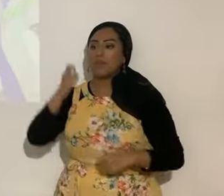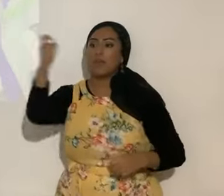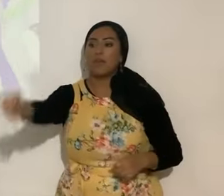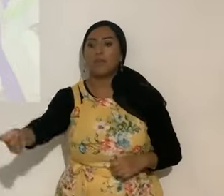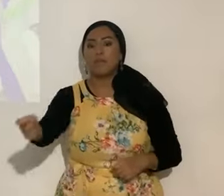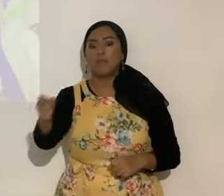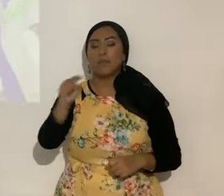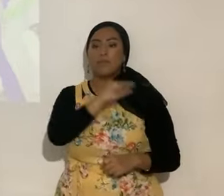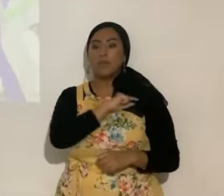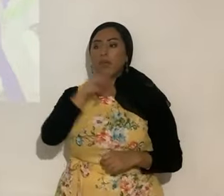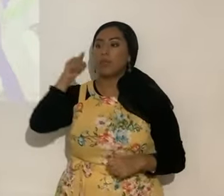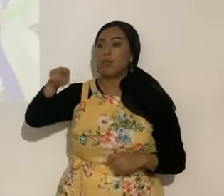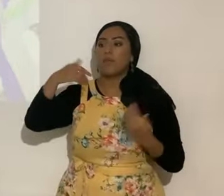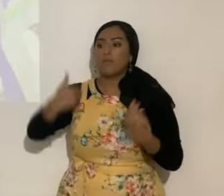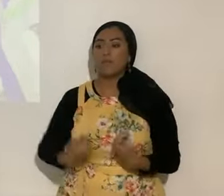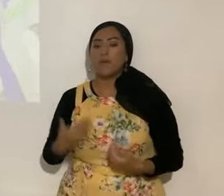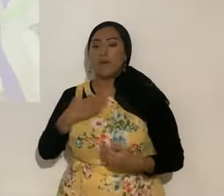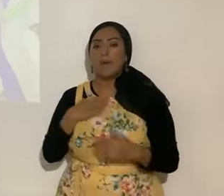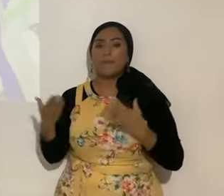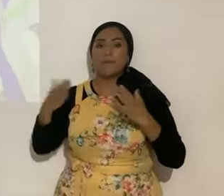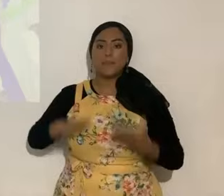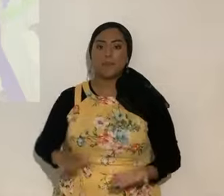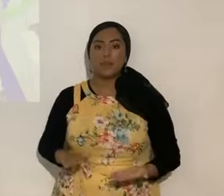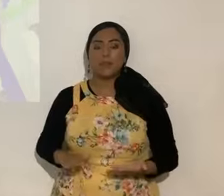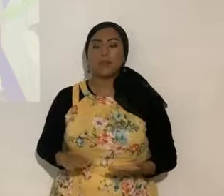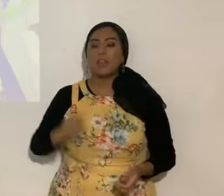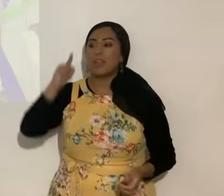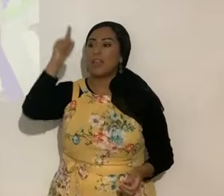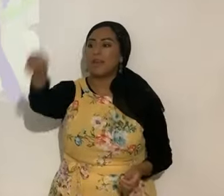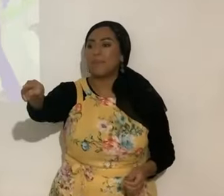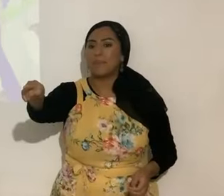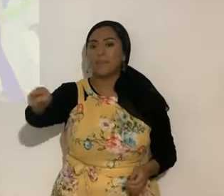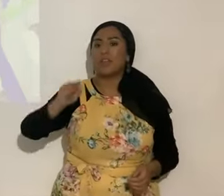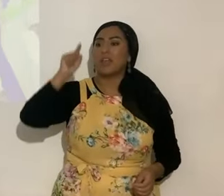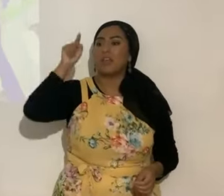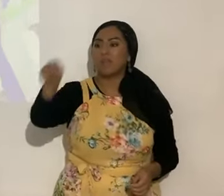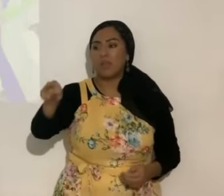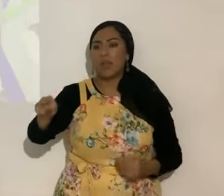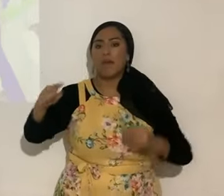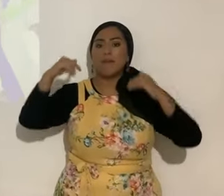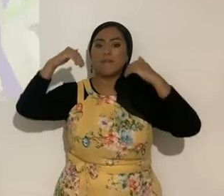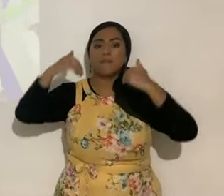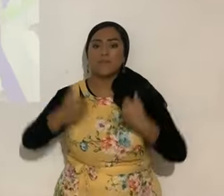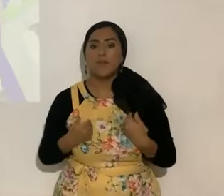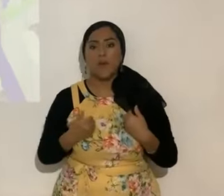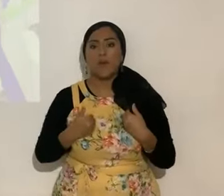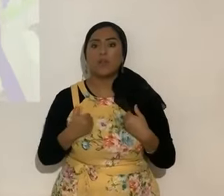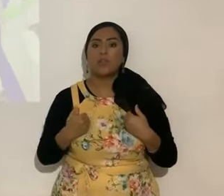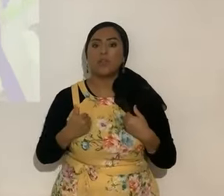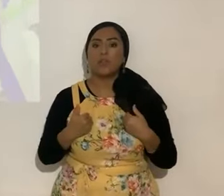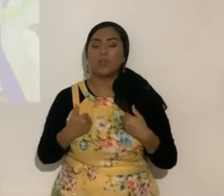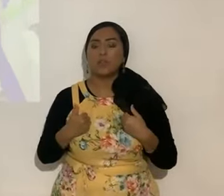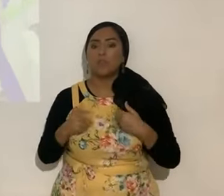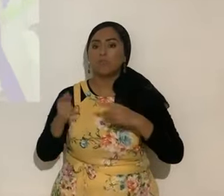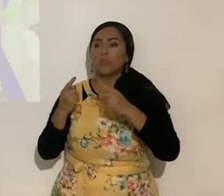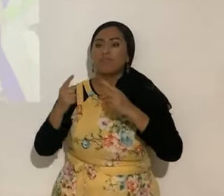culpable de que uno muera, ¿sí? El otro es el culpable del precio de la muerte.